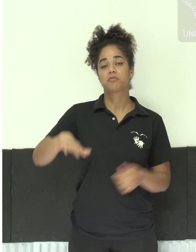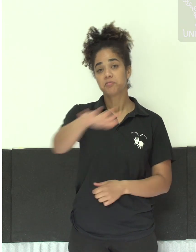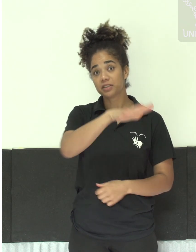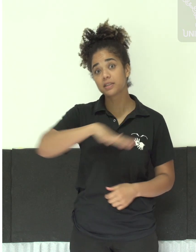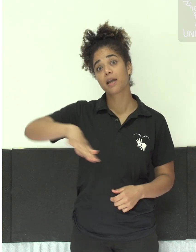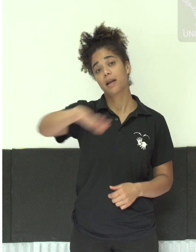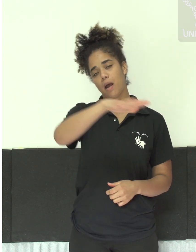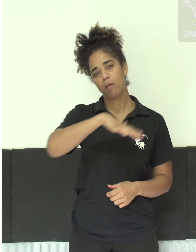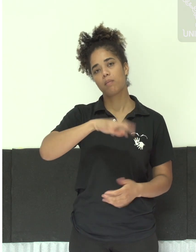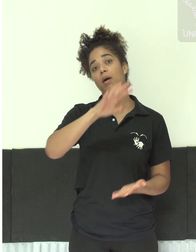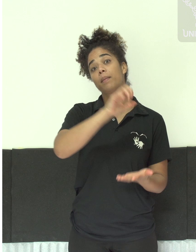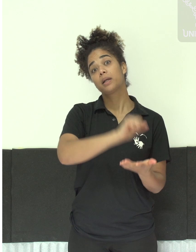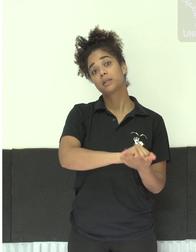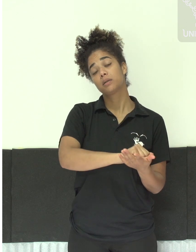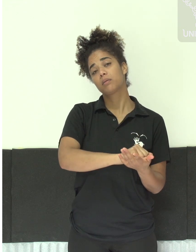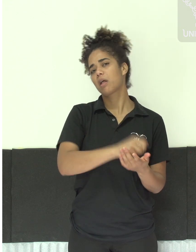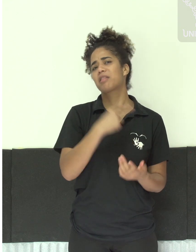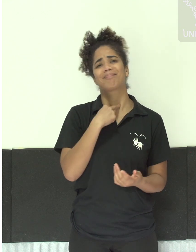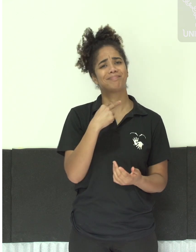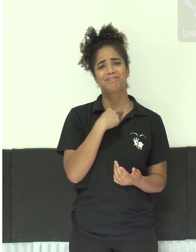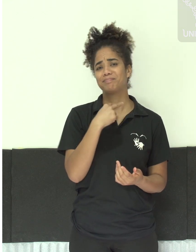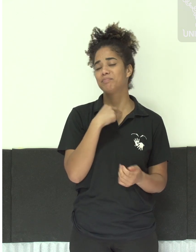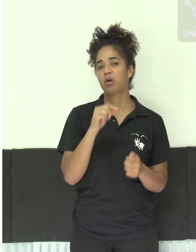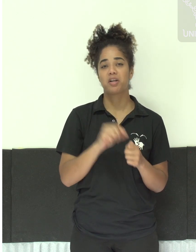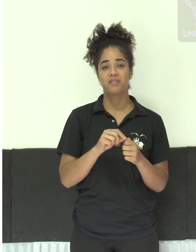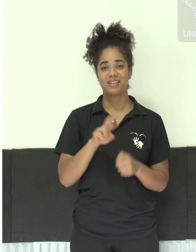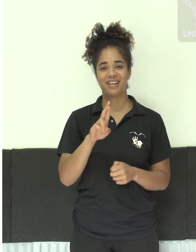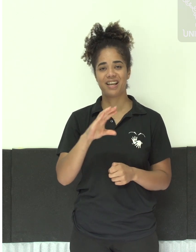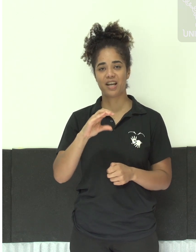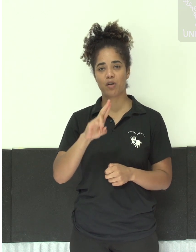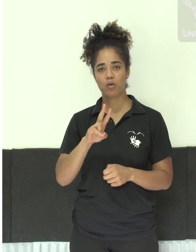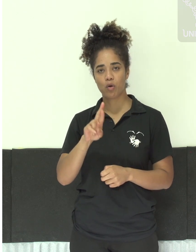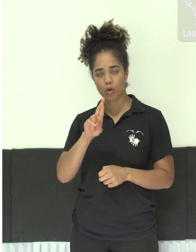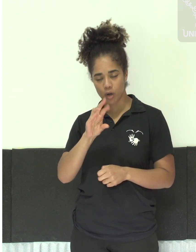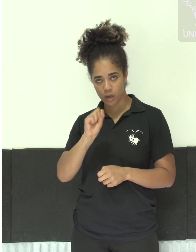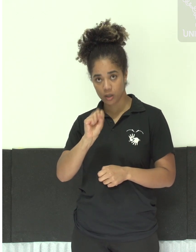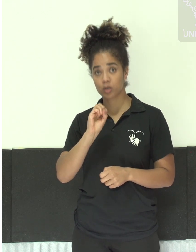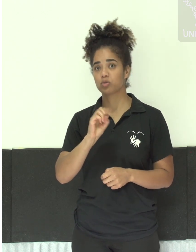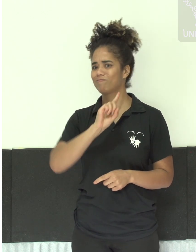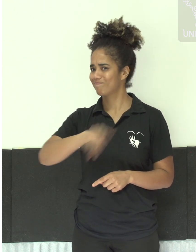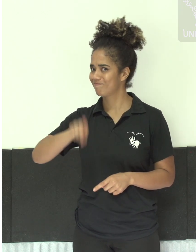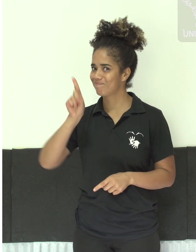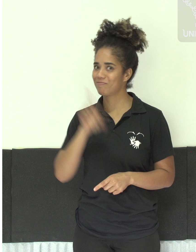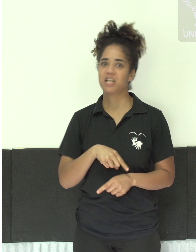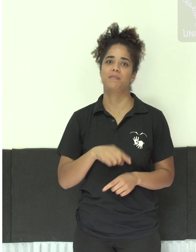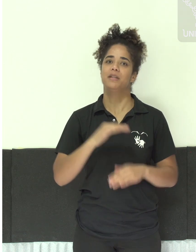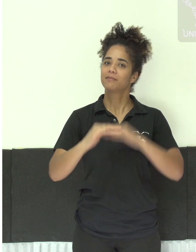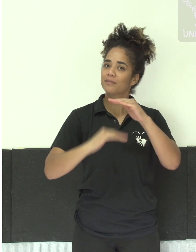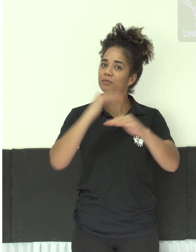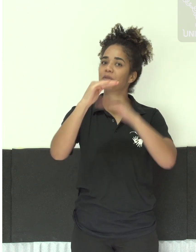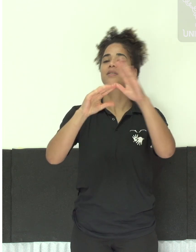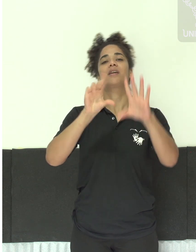matrícula, não poderão interpor recurso e serão eliminados do processo